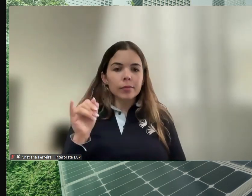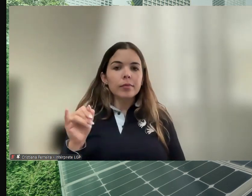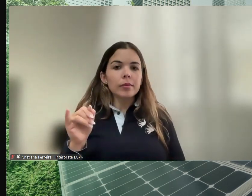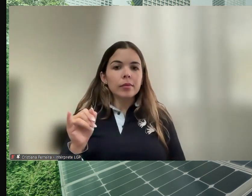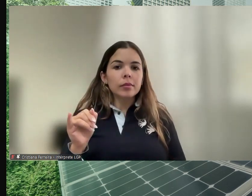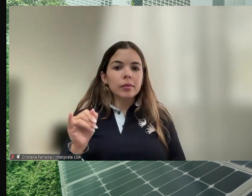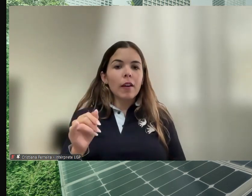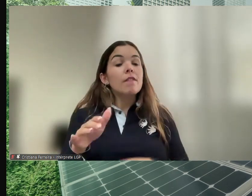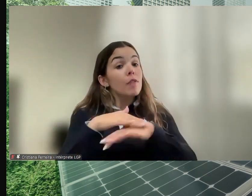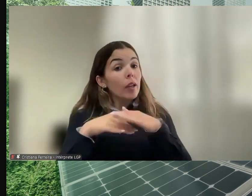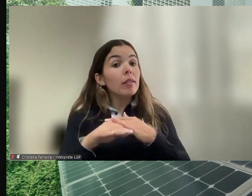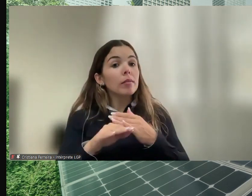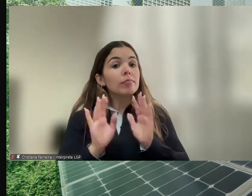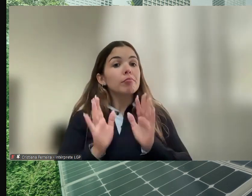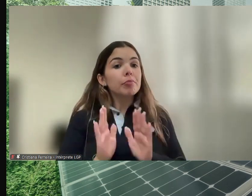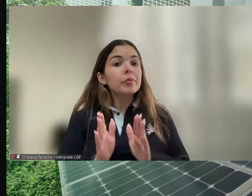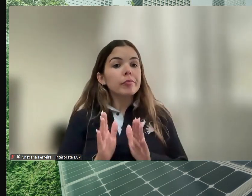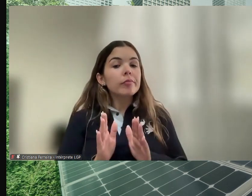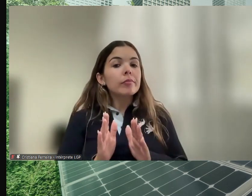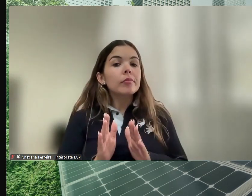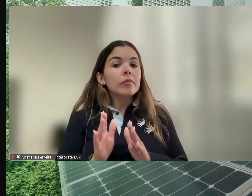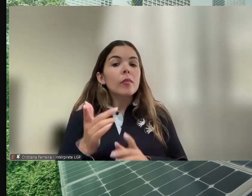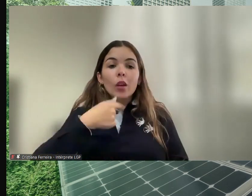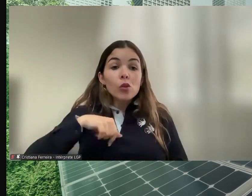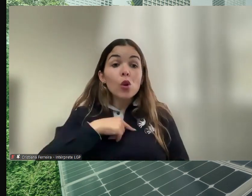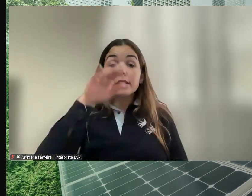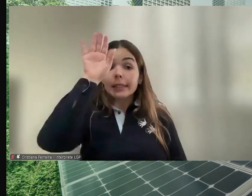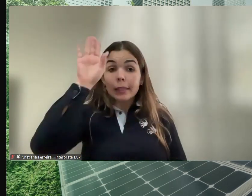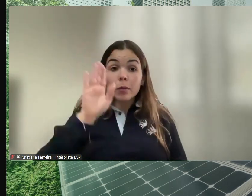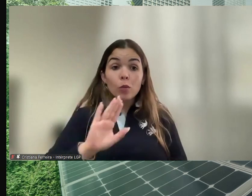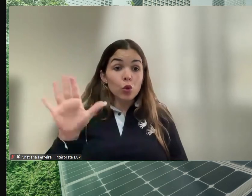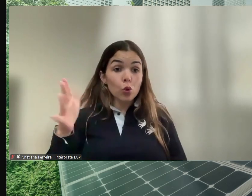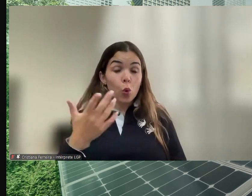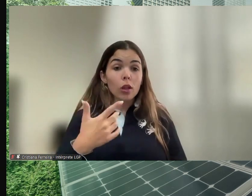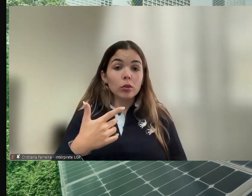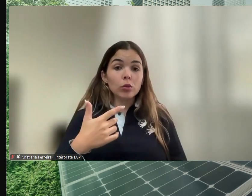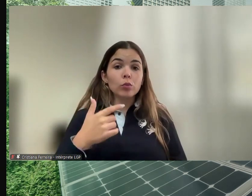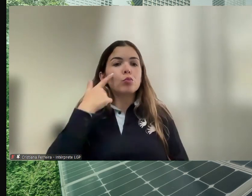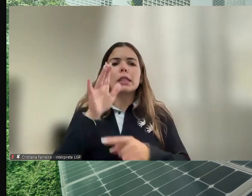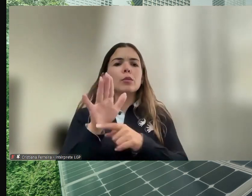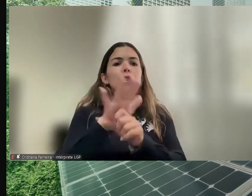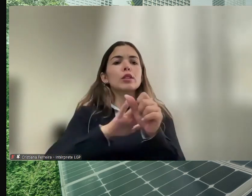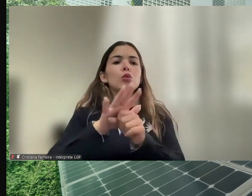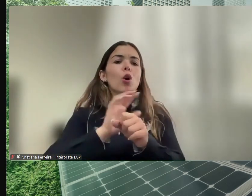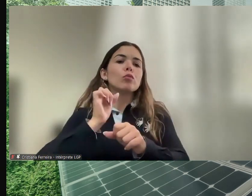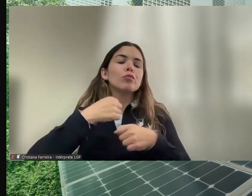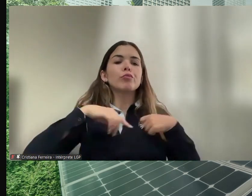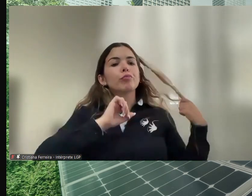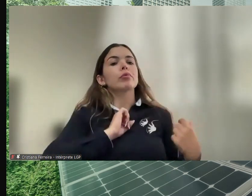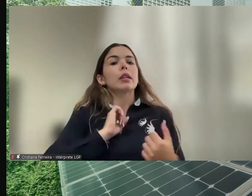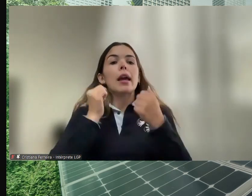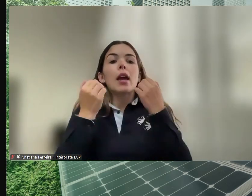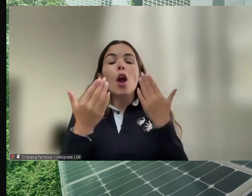portanto, que seja feita. Nós saibamos que quando estamos, por exemplo, no nosso caso, e agora